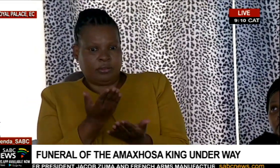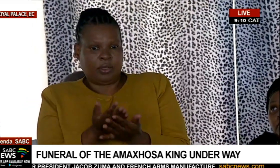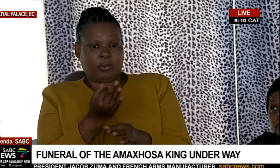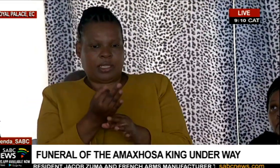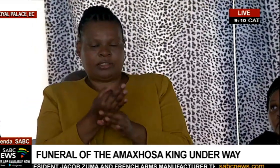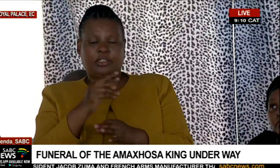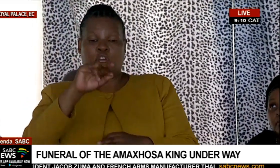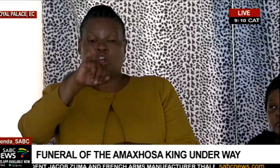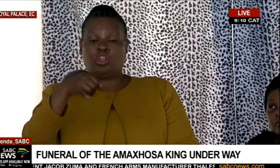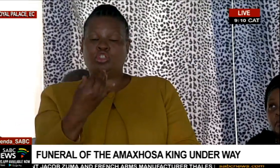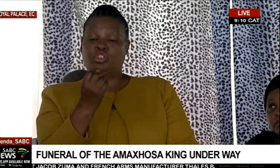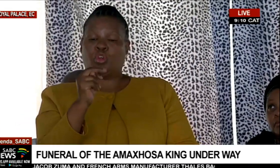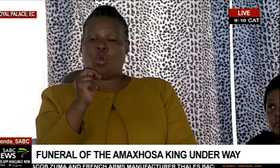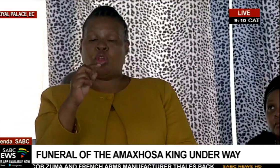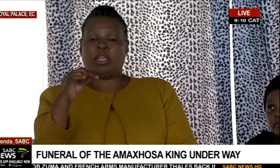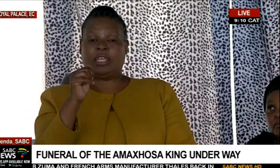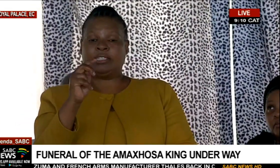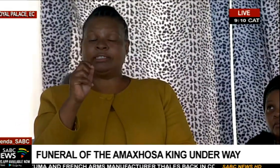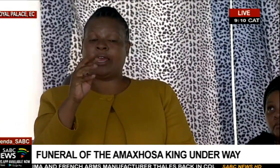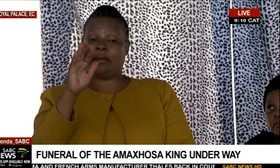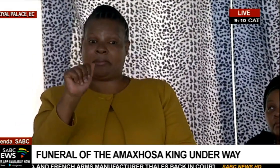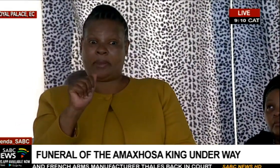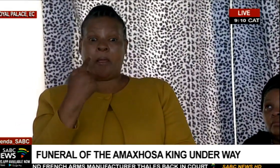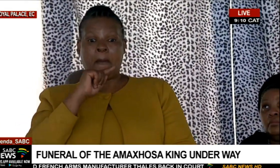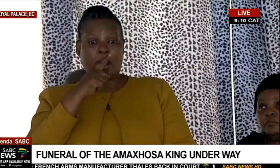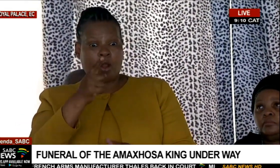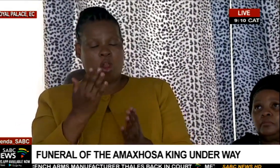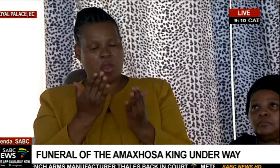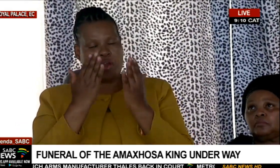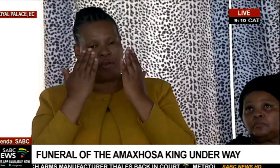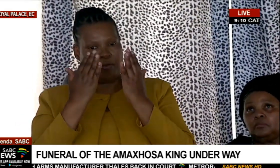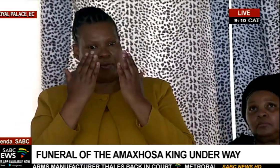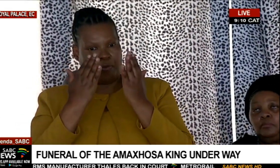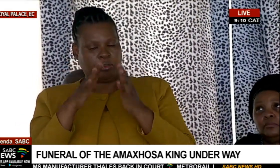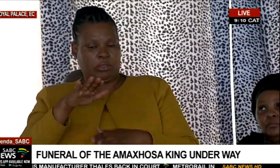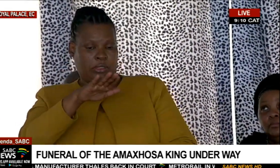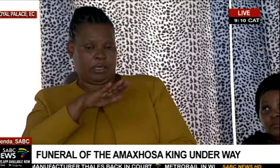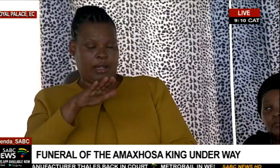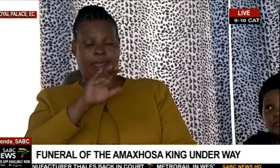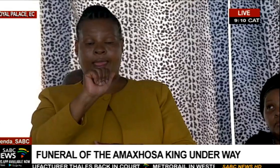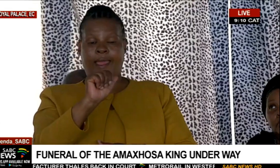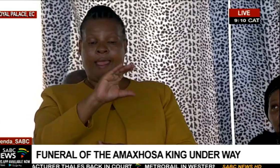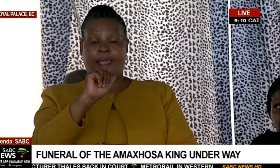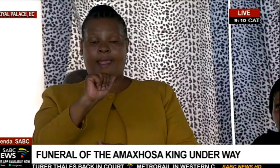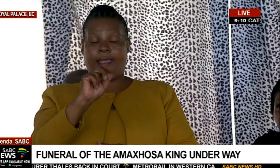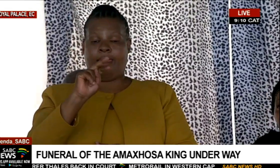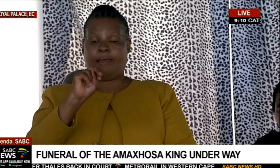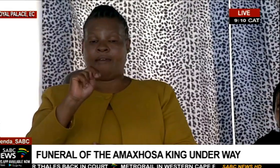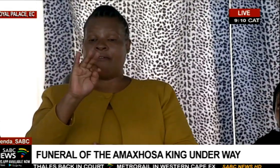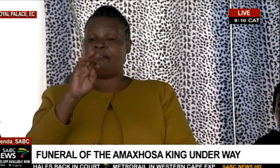apho wayakurhabula nakwizikolo zamabanga phakamileyo iAthamfebe nesikolo samakhwenkwe